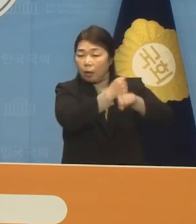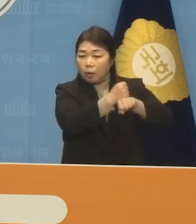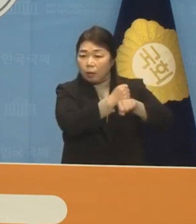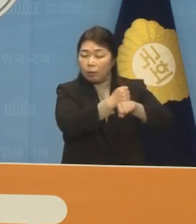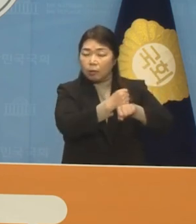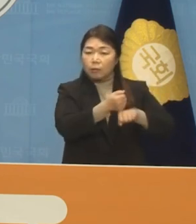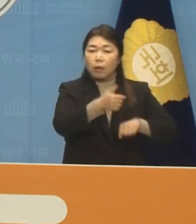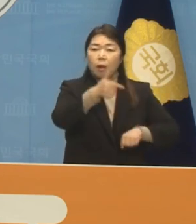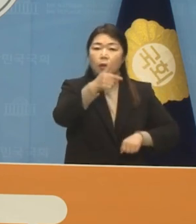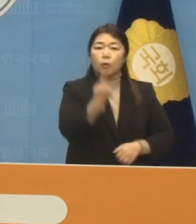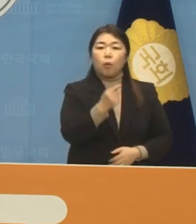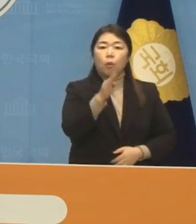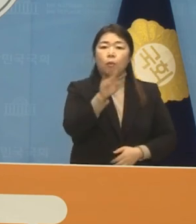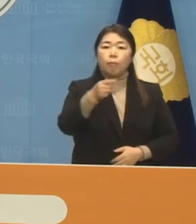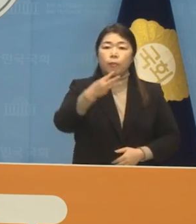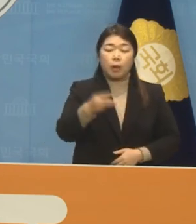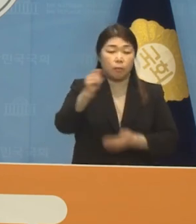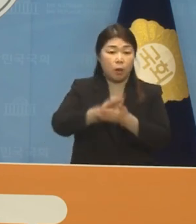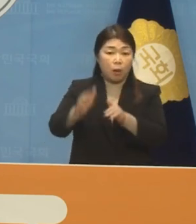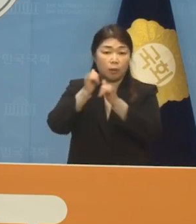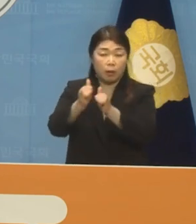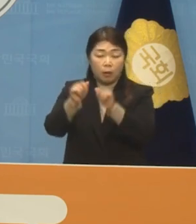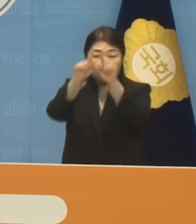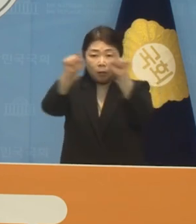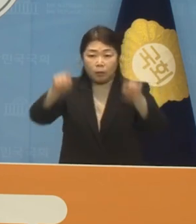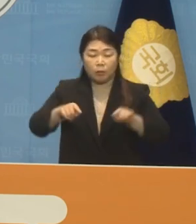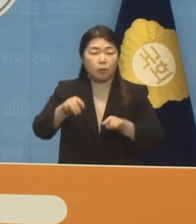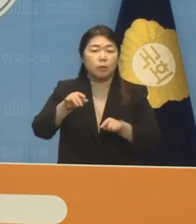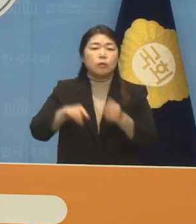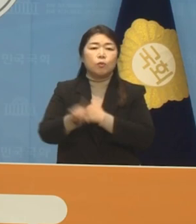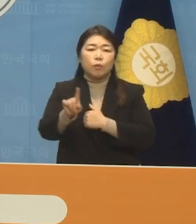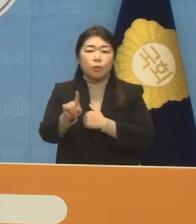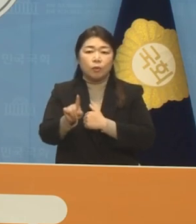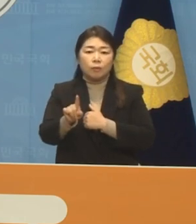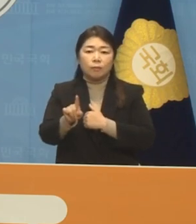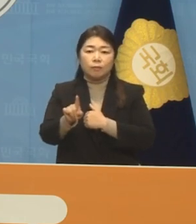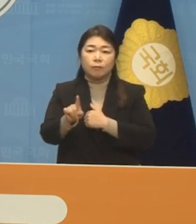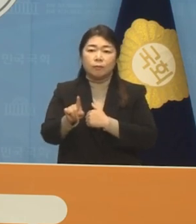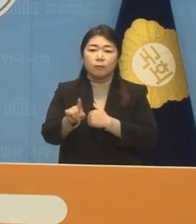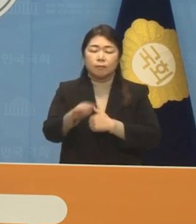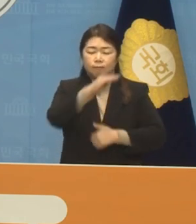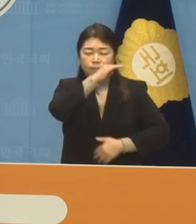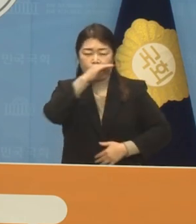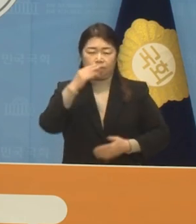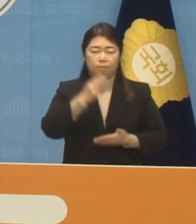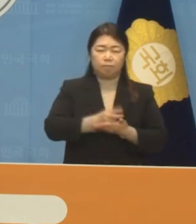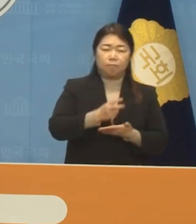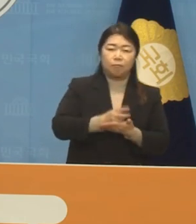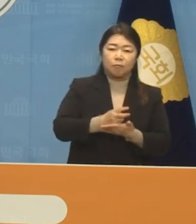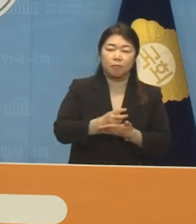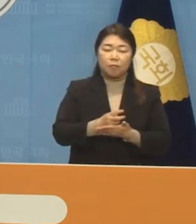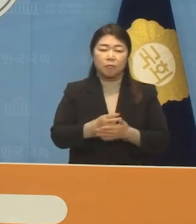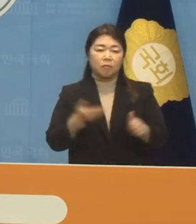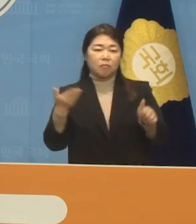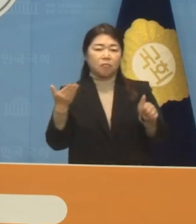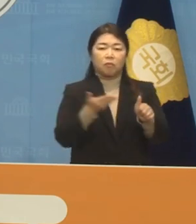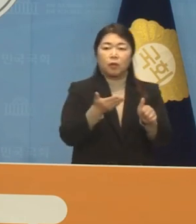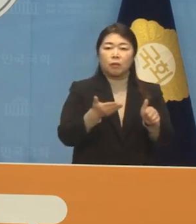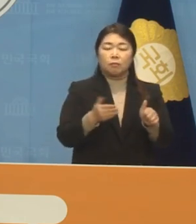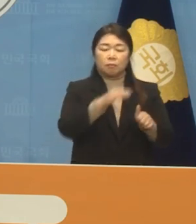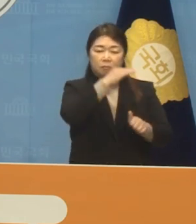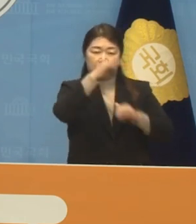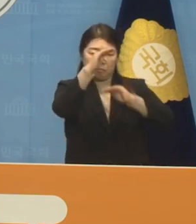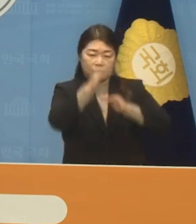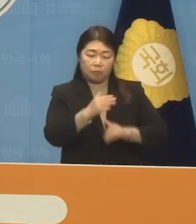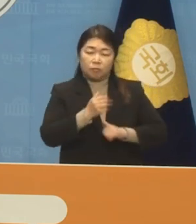노벨평화상은 이렇게 보도자료도 나왔다시피 점잖게 도덕적으로 주어진 제도권 안에서 질서를